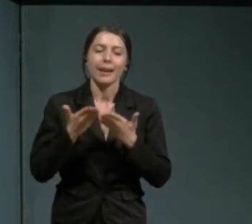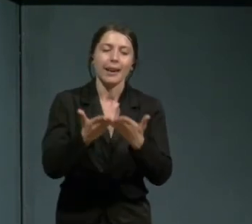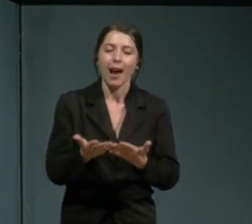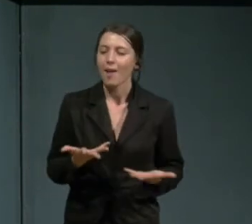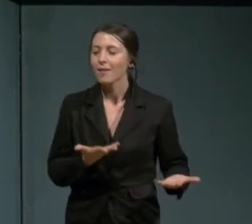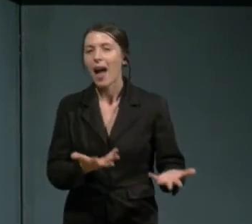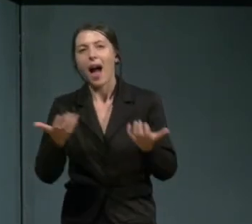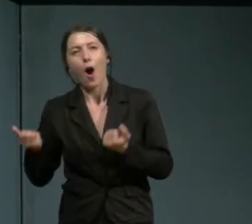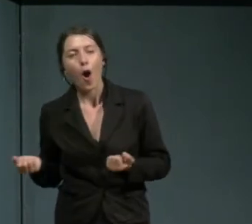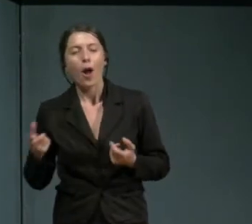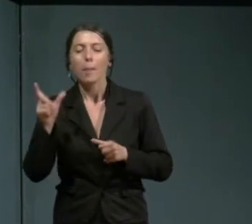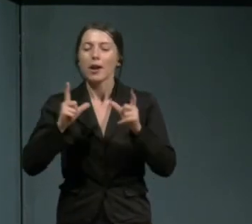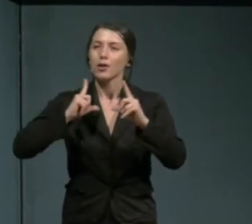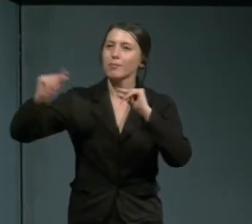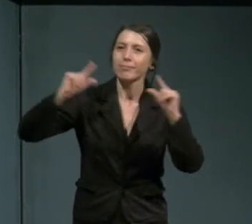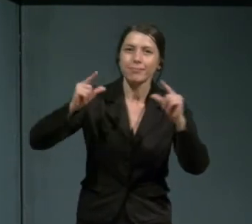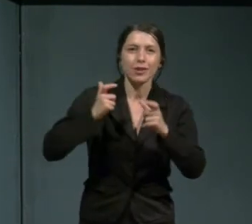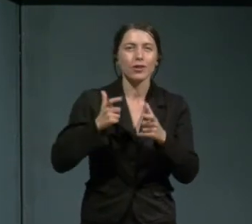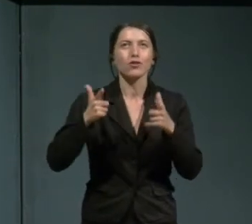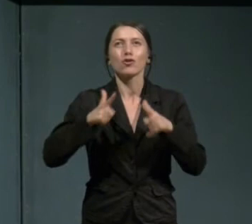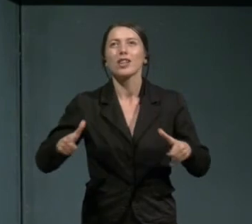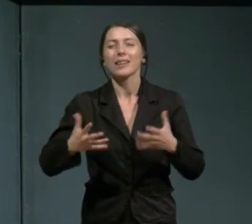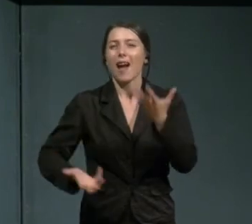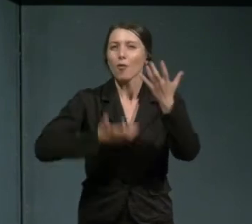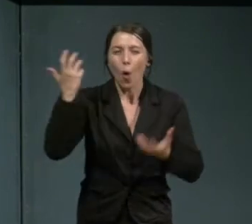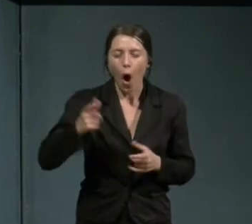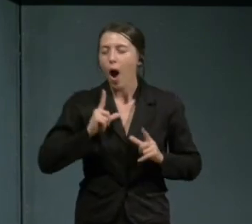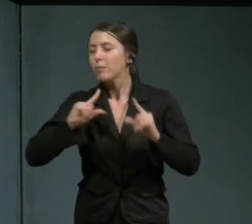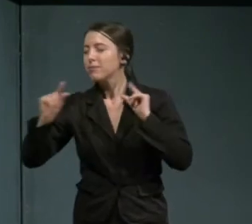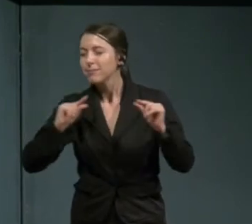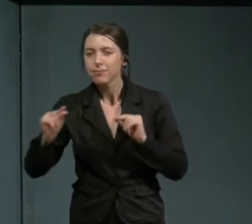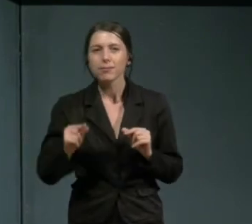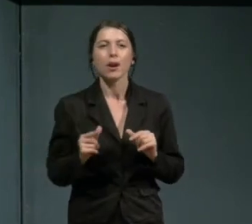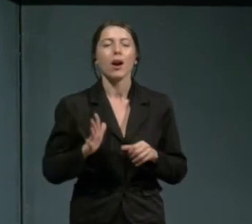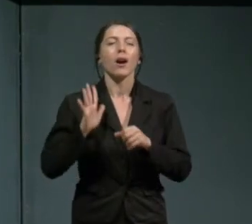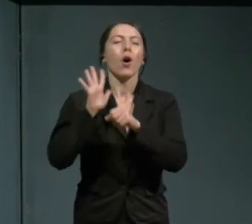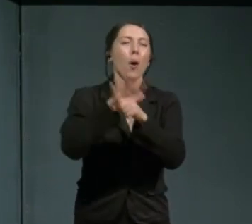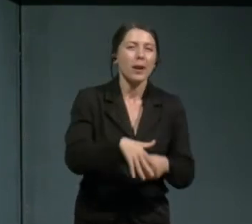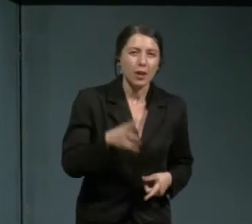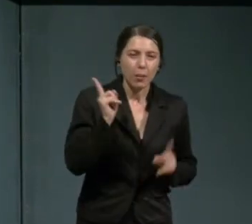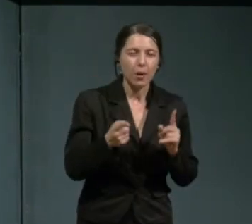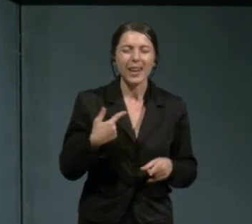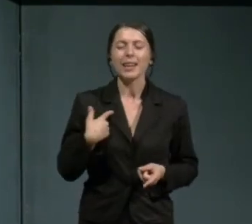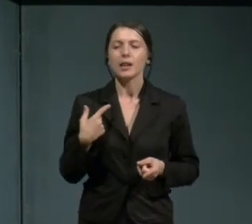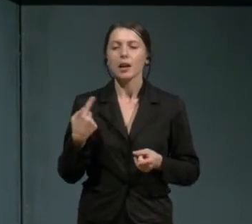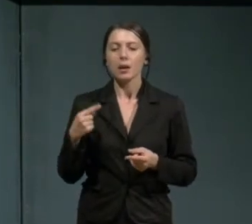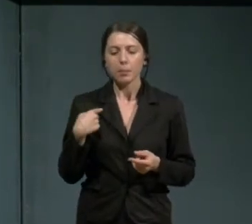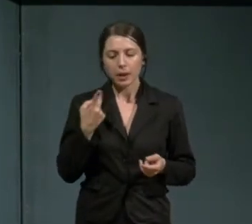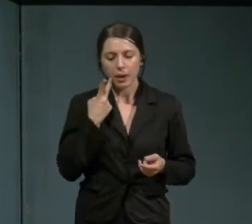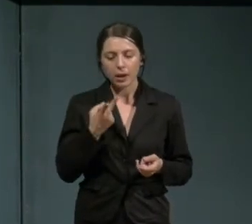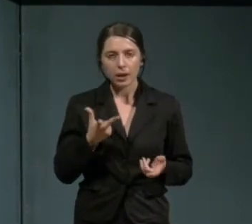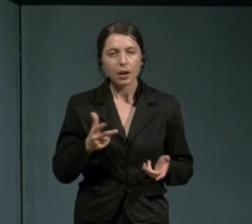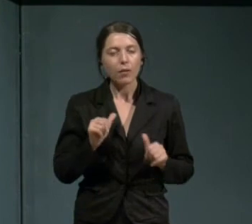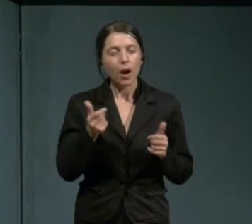di persone che fuggono da città è in fiamme dall oppressione politica e mi dico ecco tutto si ripete